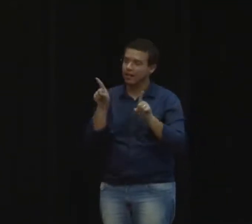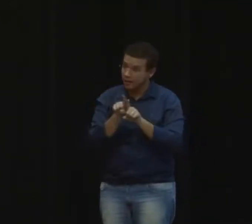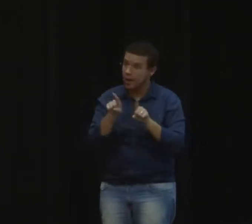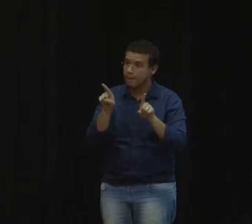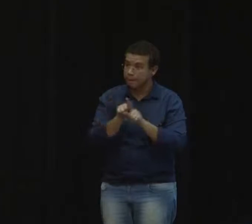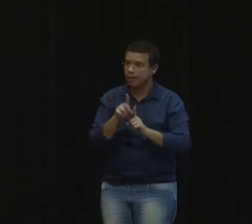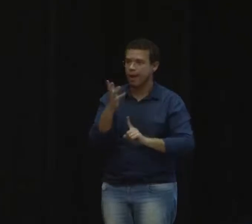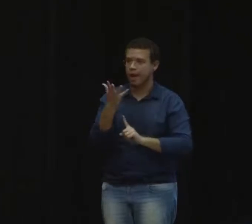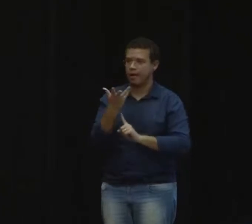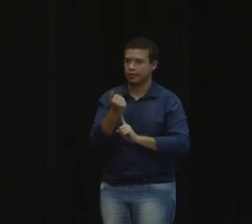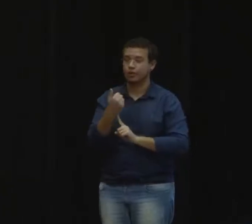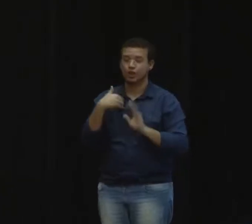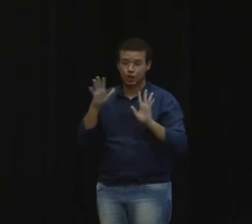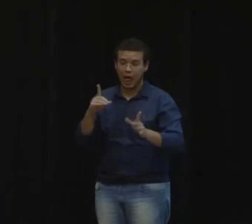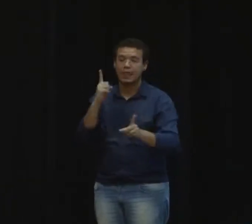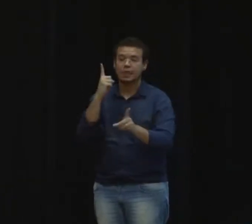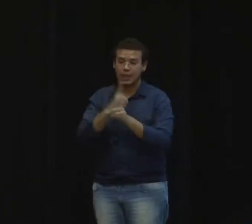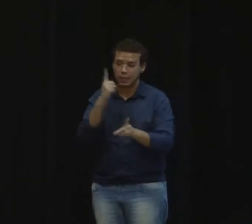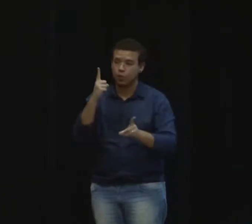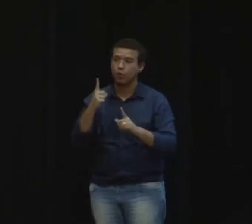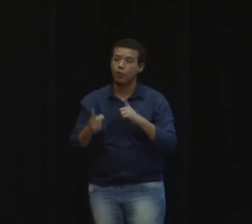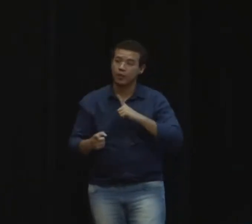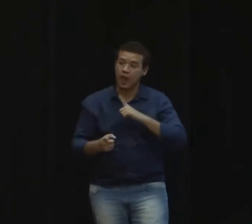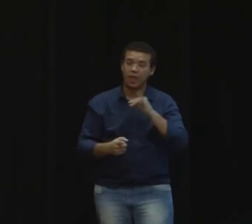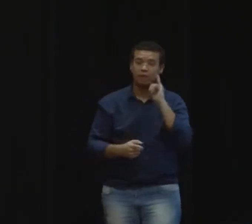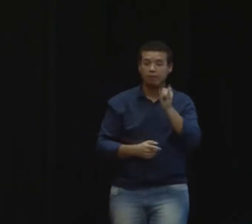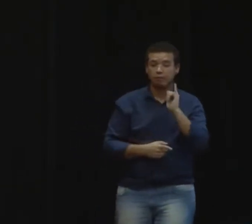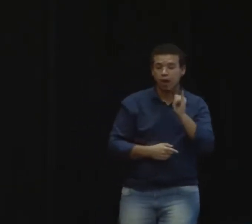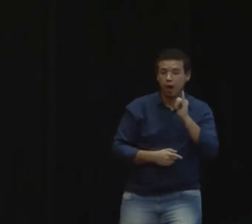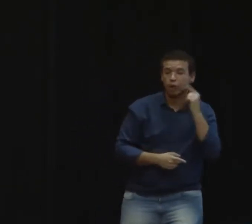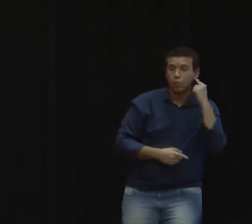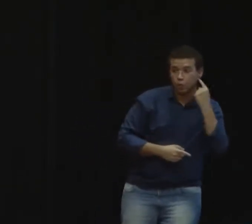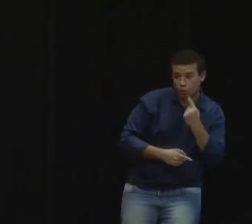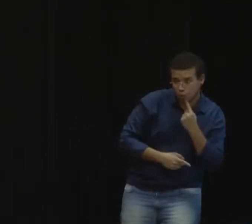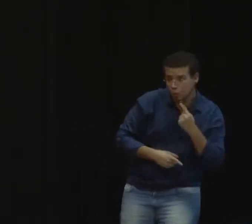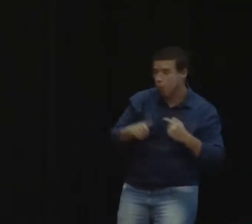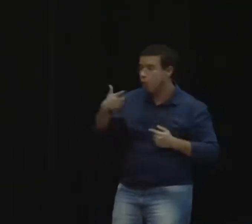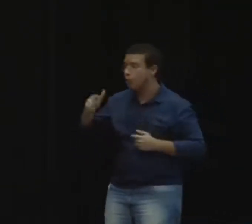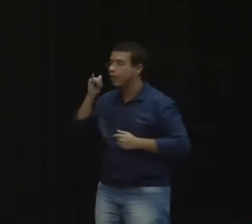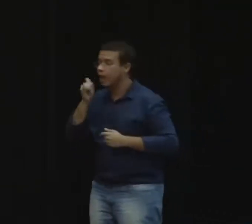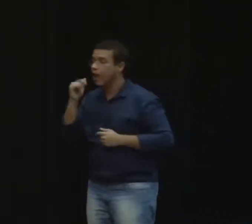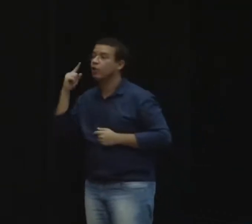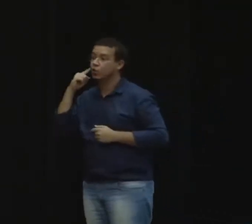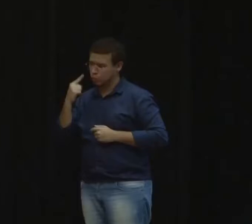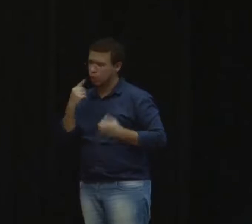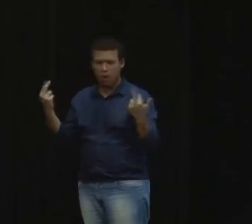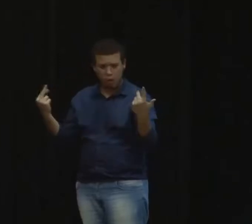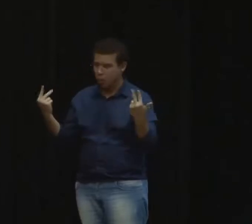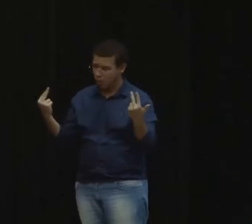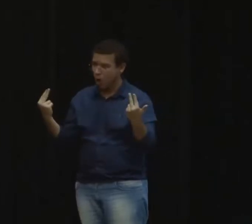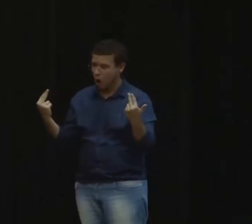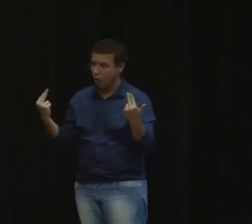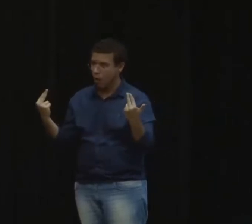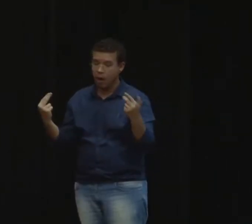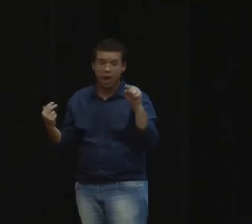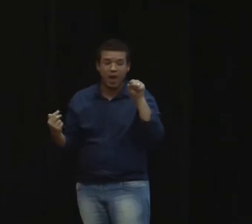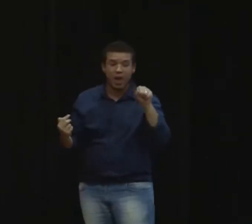surdos. Então, isso também tinha a ver com a questão da arte. O narrador surdo e o narrador